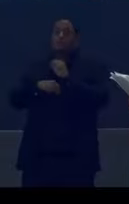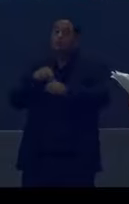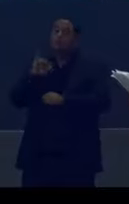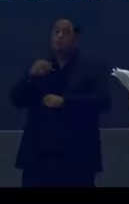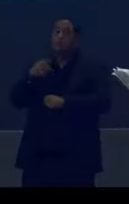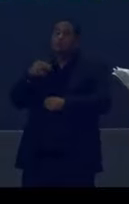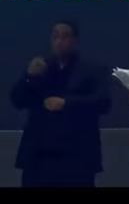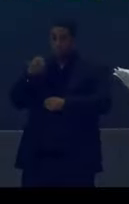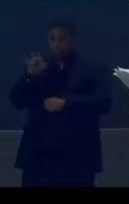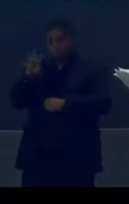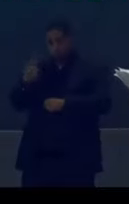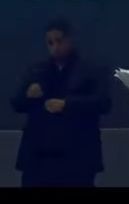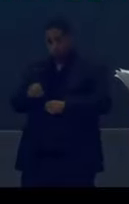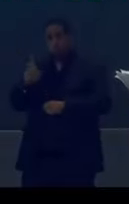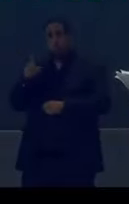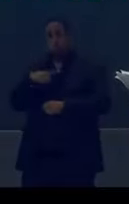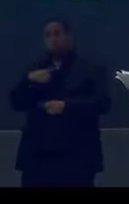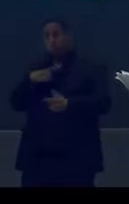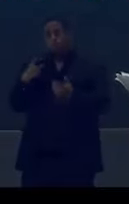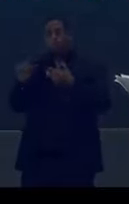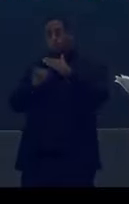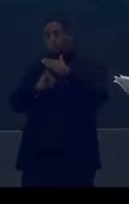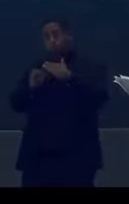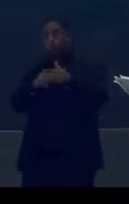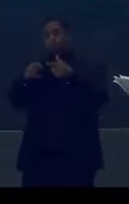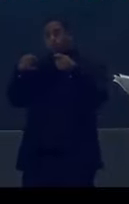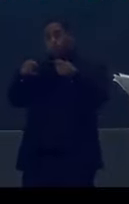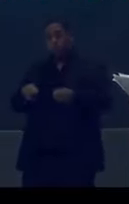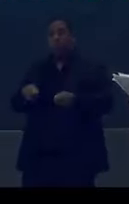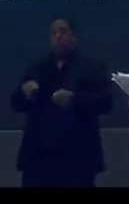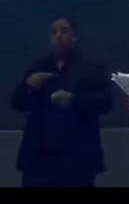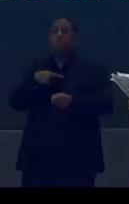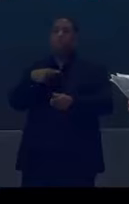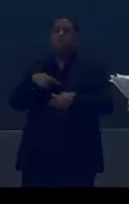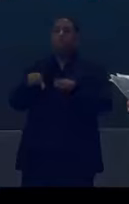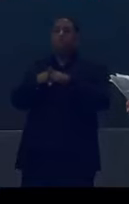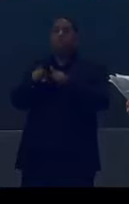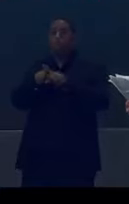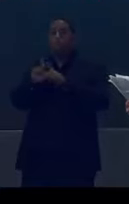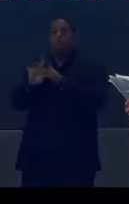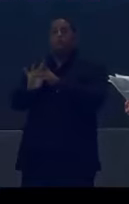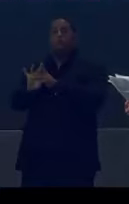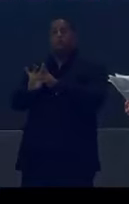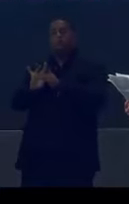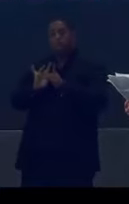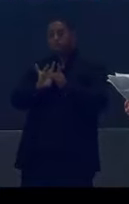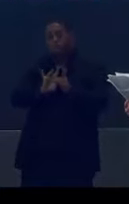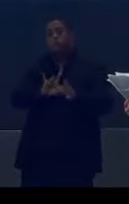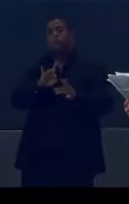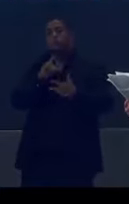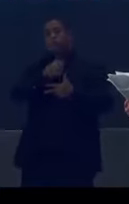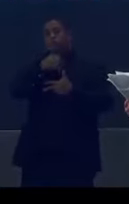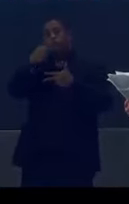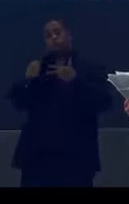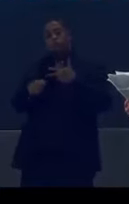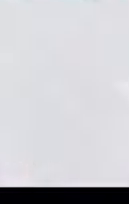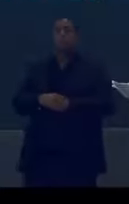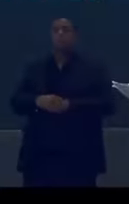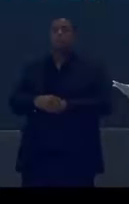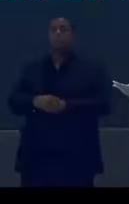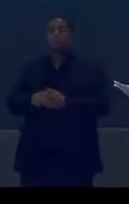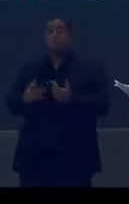imperativo um atuar institucional firme e coeso do Poder